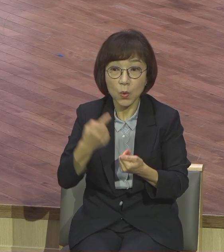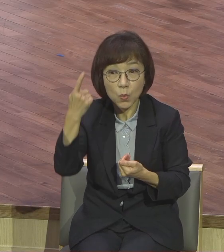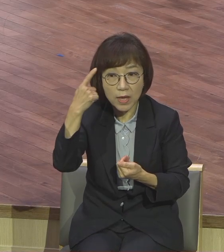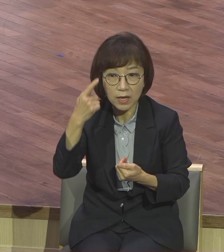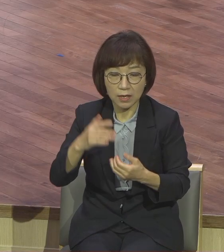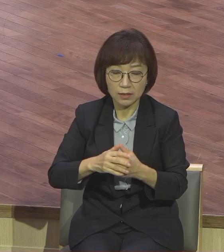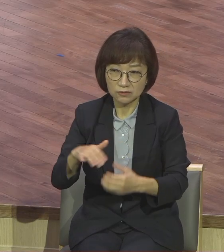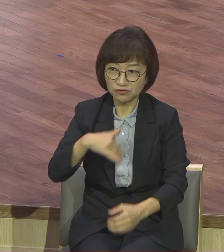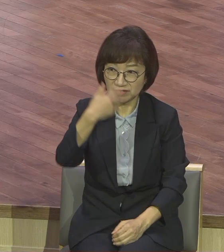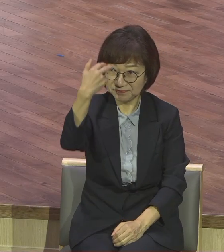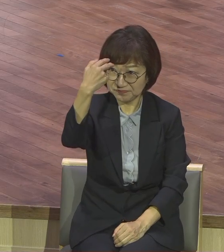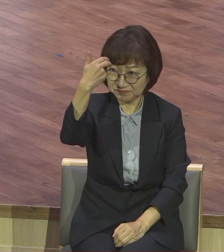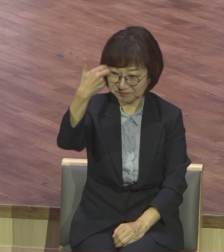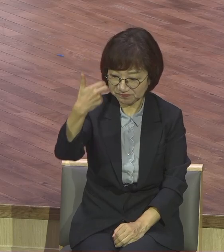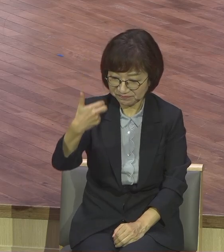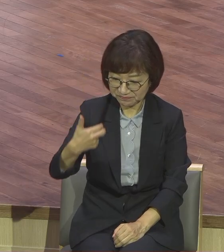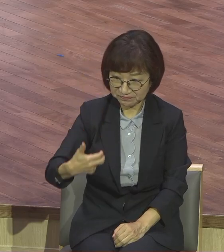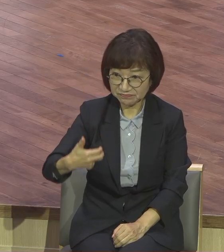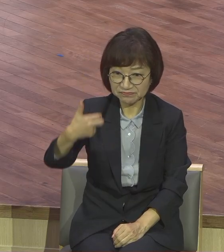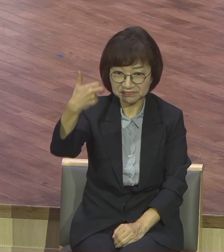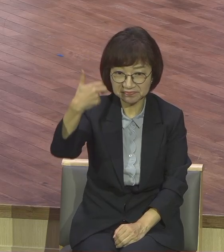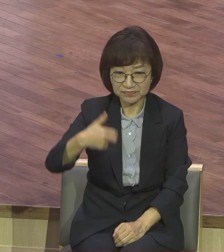아주 그 눈빛이